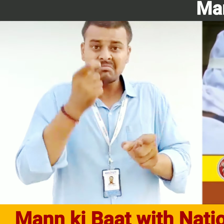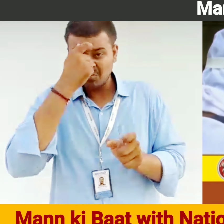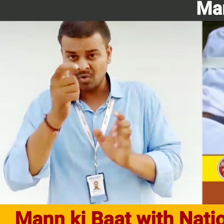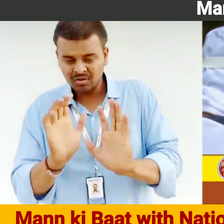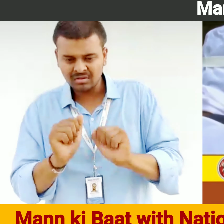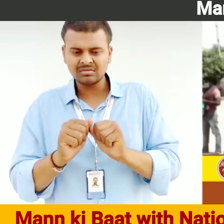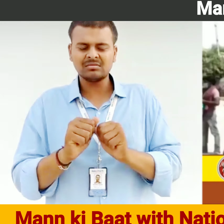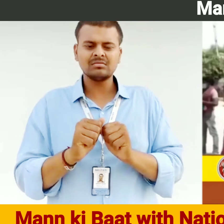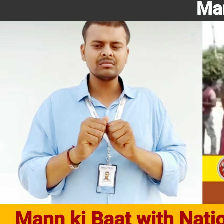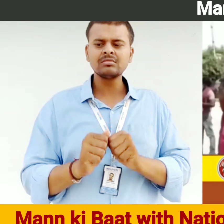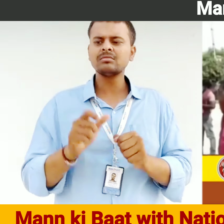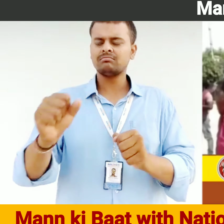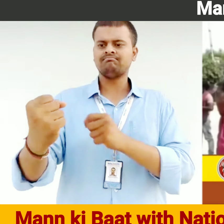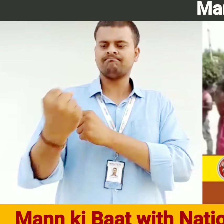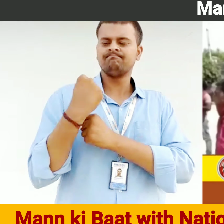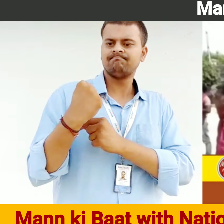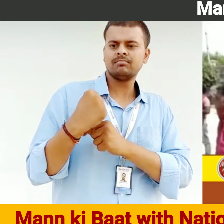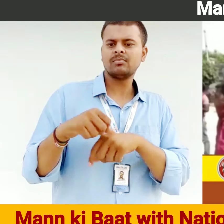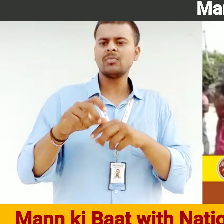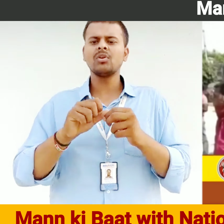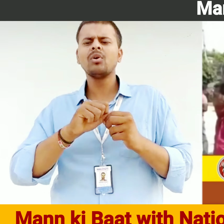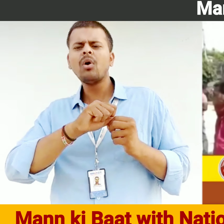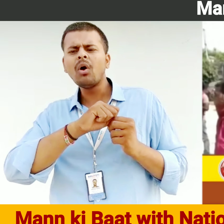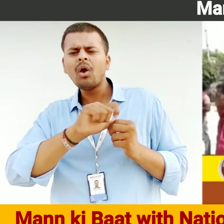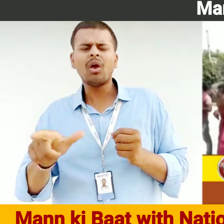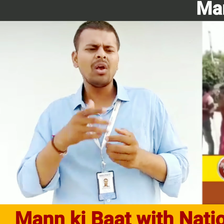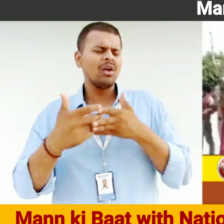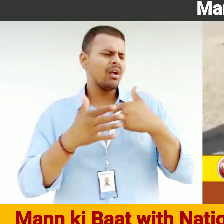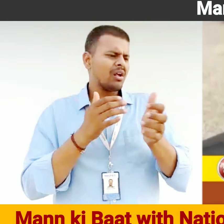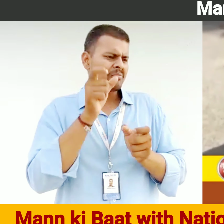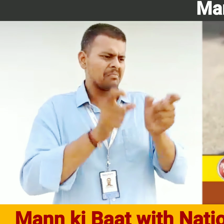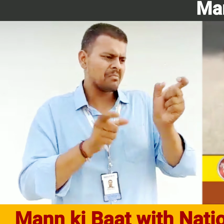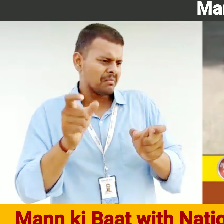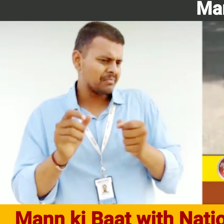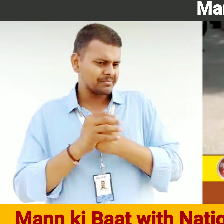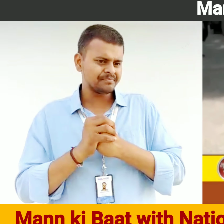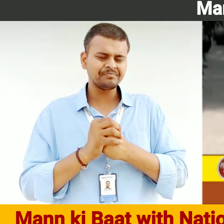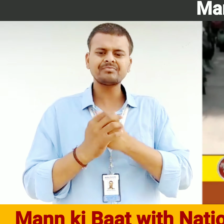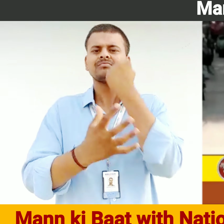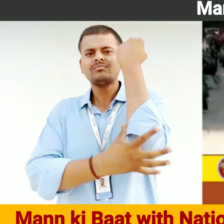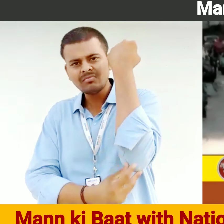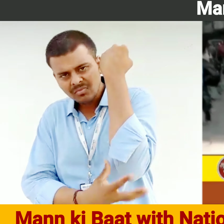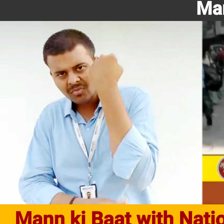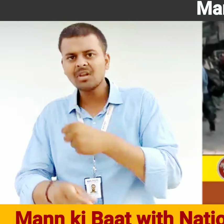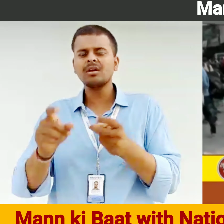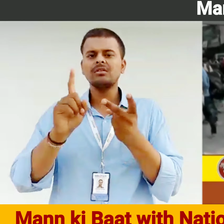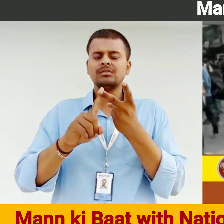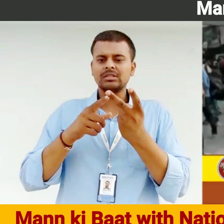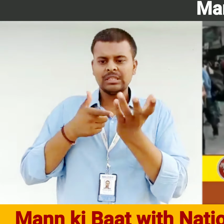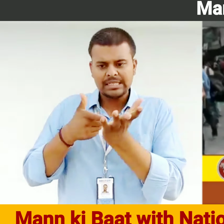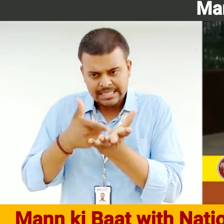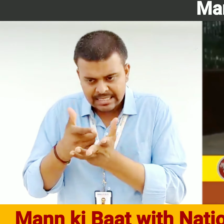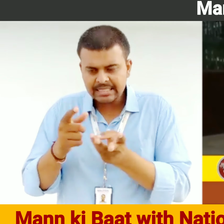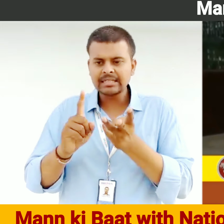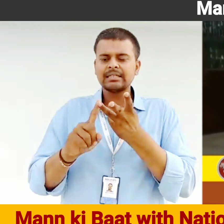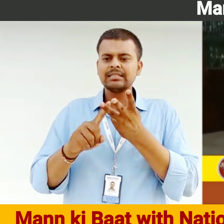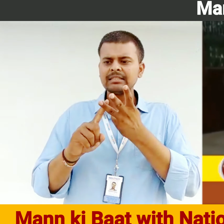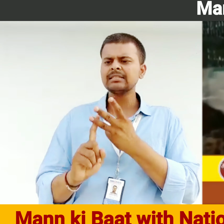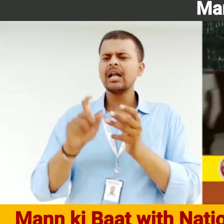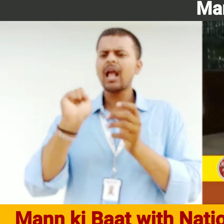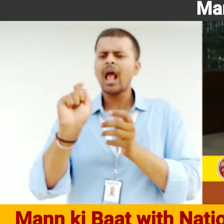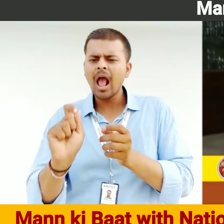मजदूर, श्रमिक वर्ग पर पड़ी है। उनकी तकलीफ, उनका दर्द, उनकी पीड़ा शब्दों में नहीं